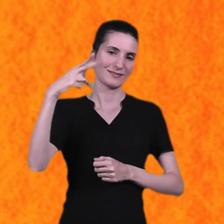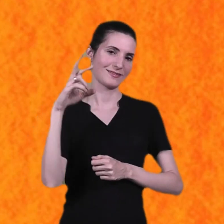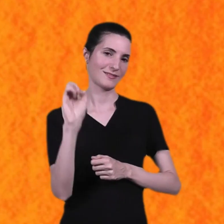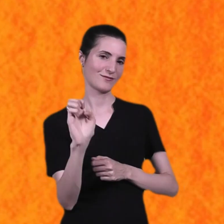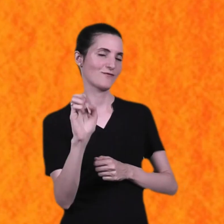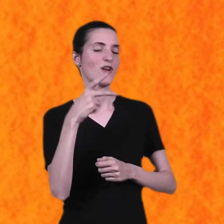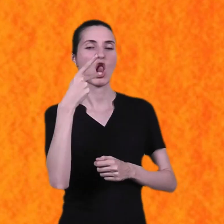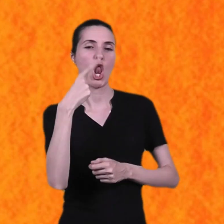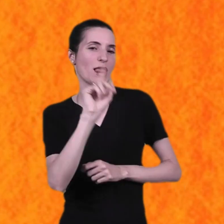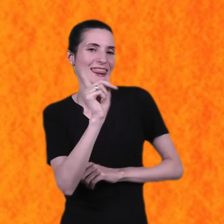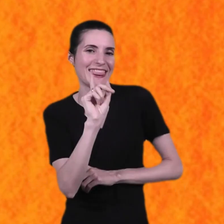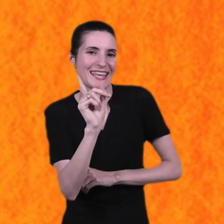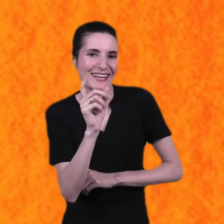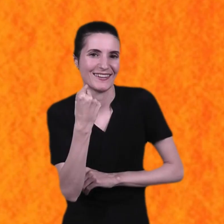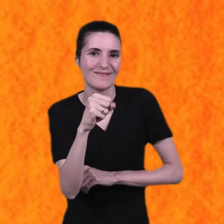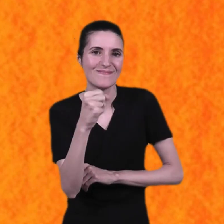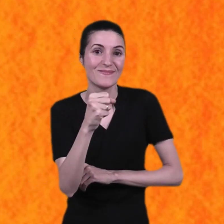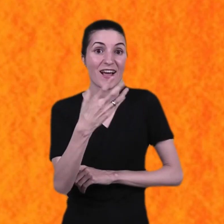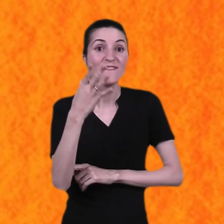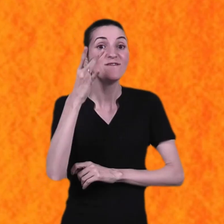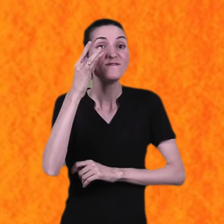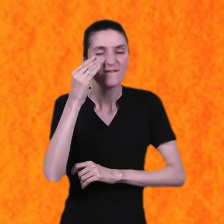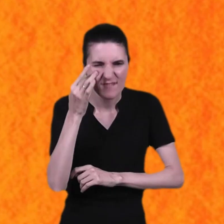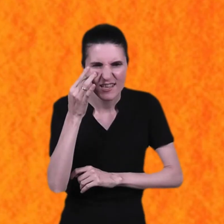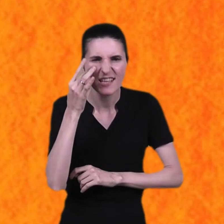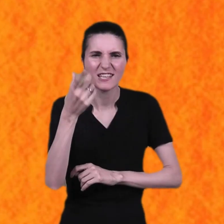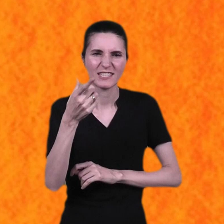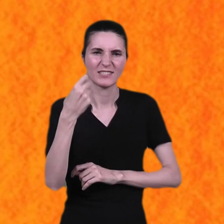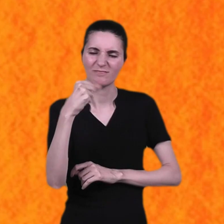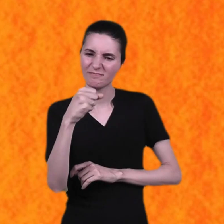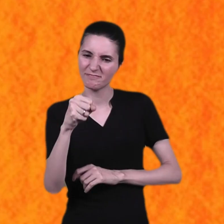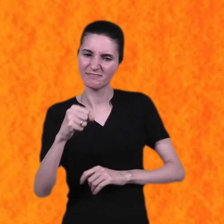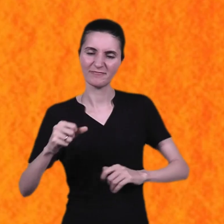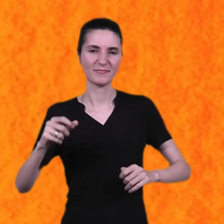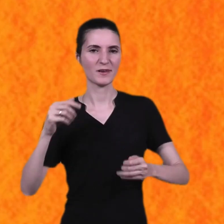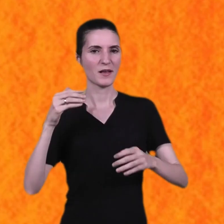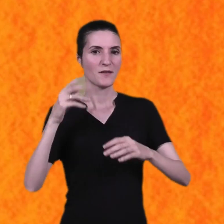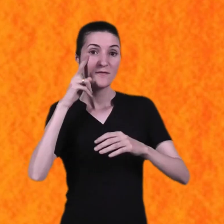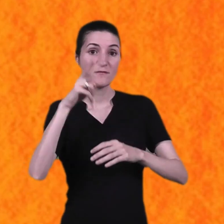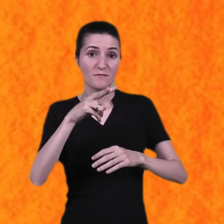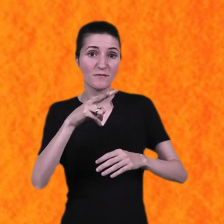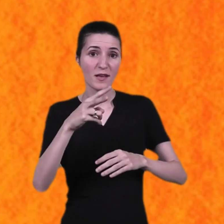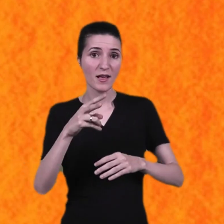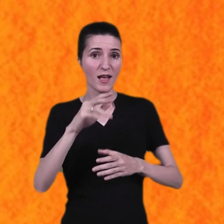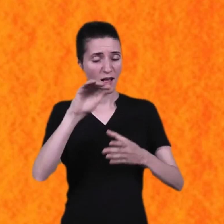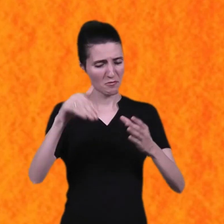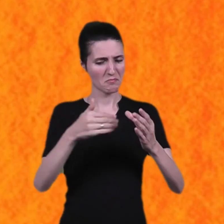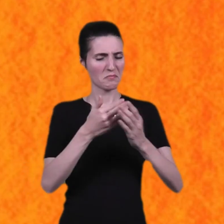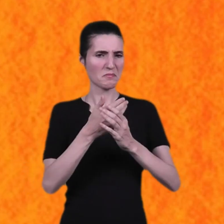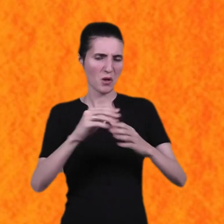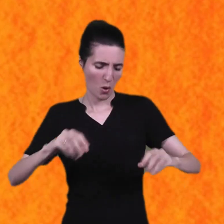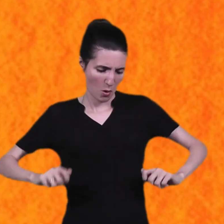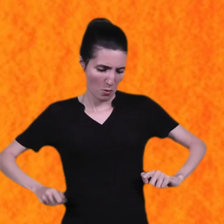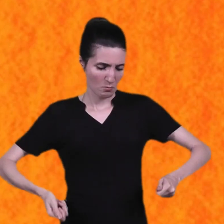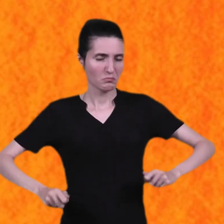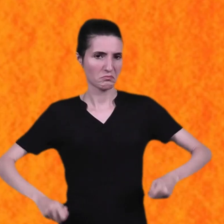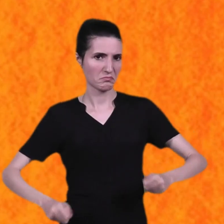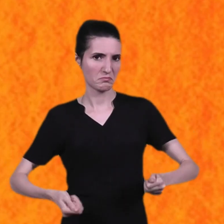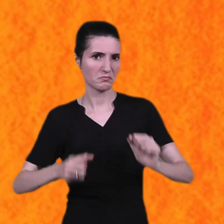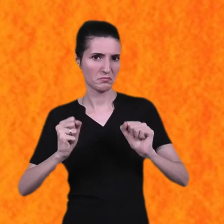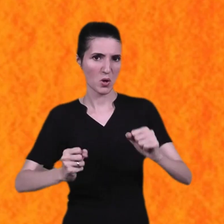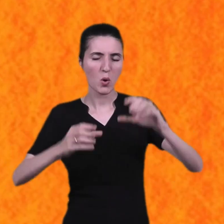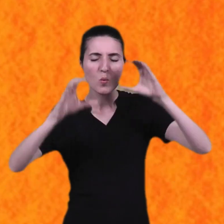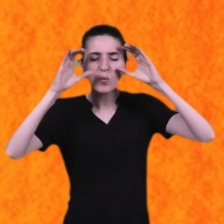dito. Olha, de experiência própria. Esse é um bom desafio, valeria muito a pena. E também na minha mão eu tenho